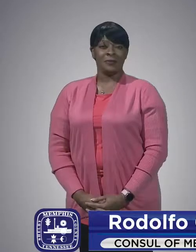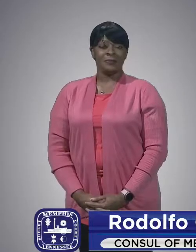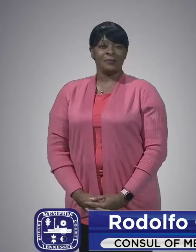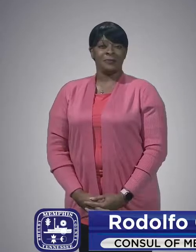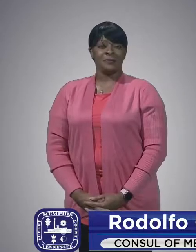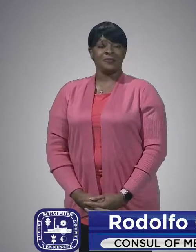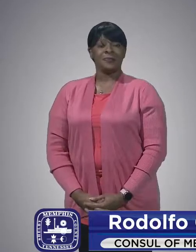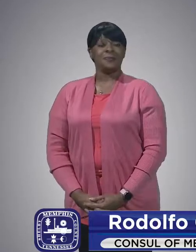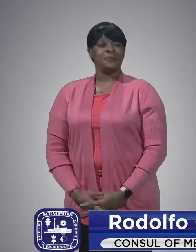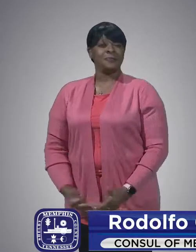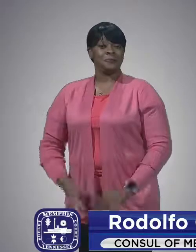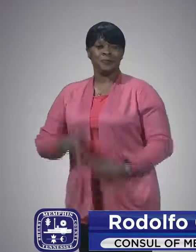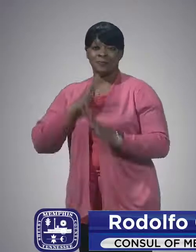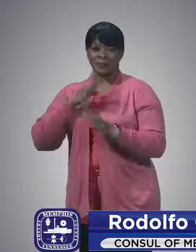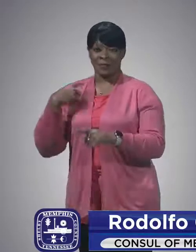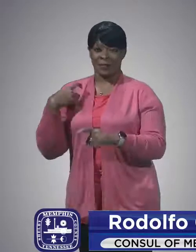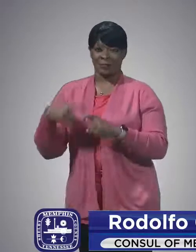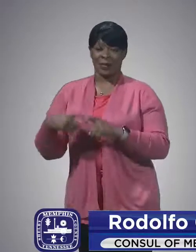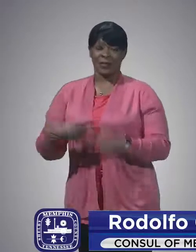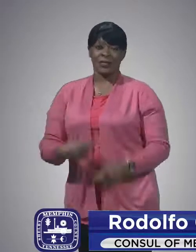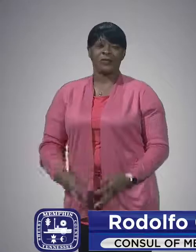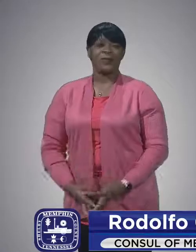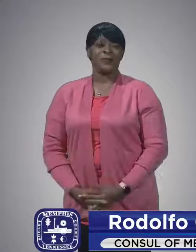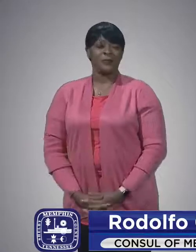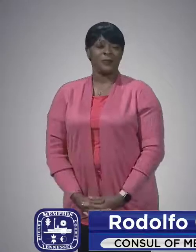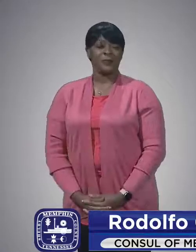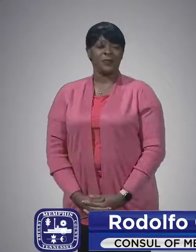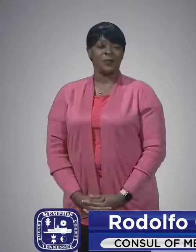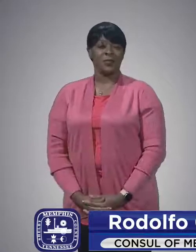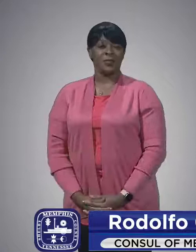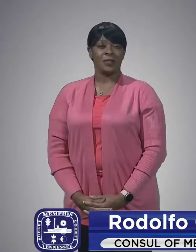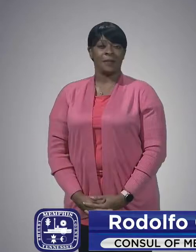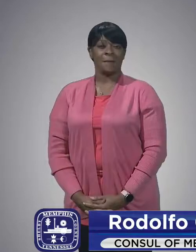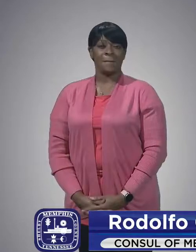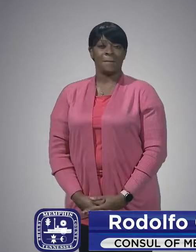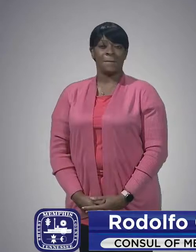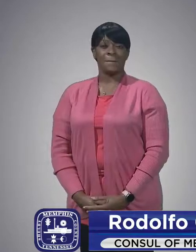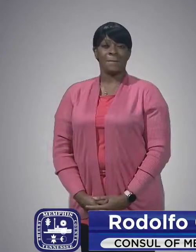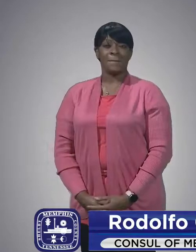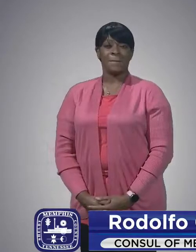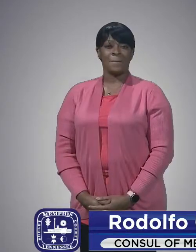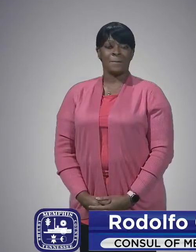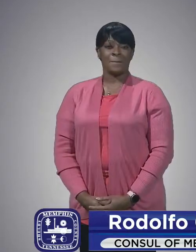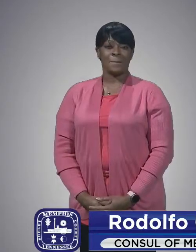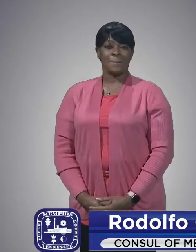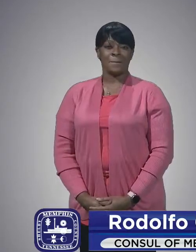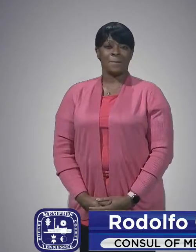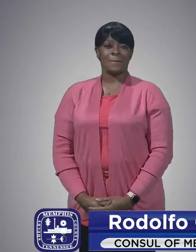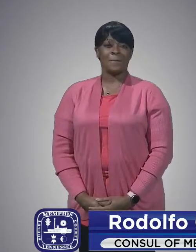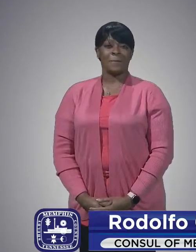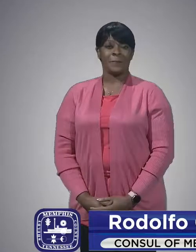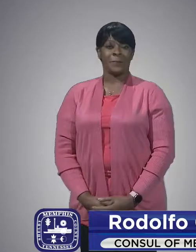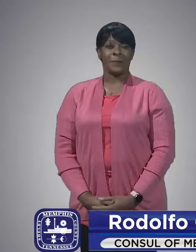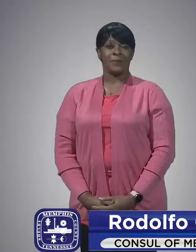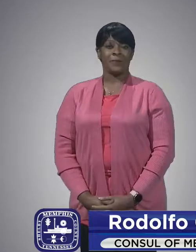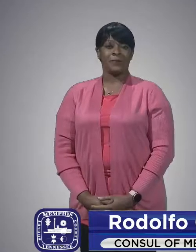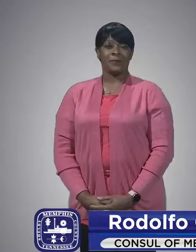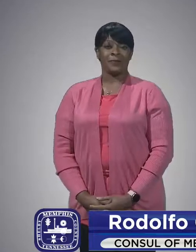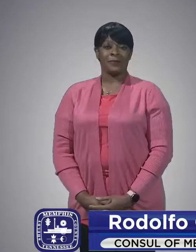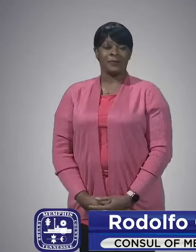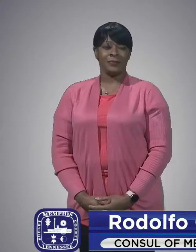que me encuentro aquí para hacer un llamado, una exhortación, una